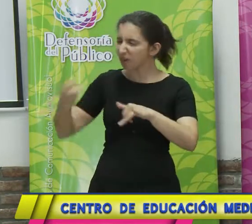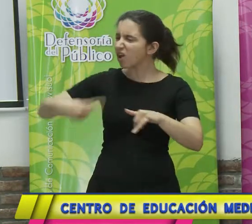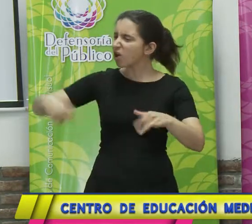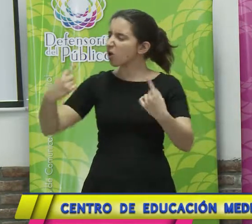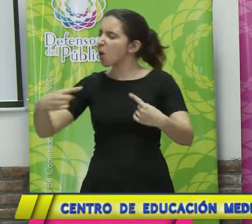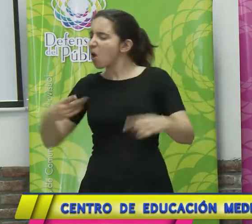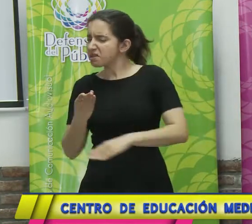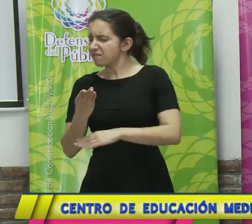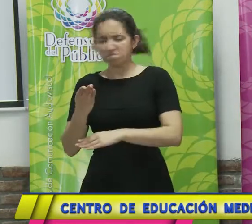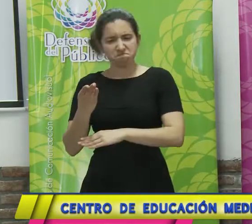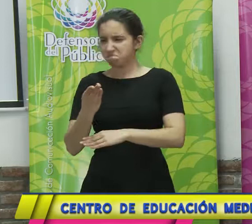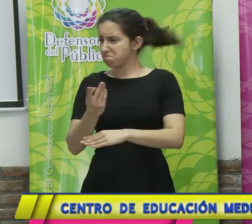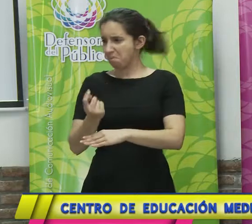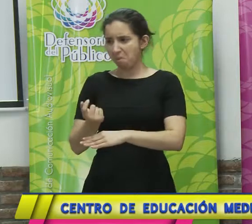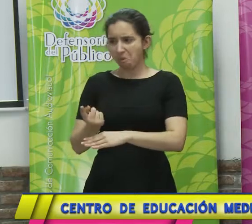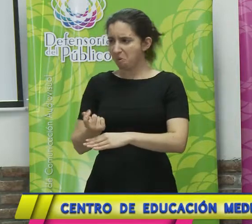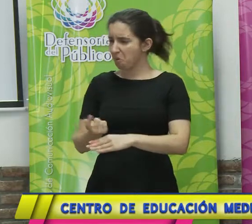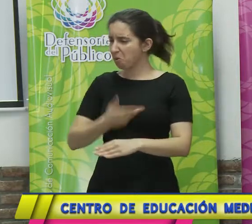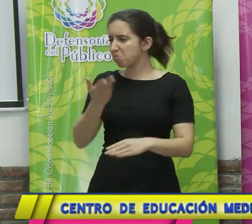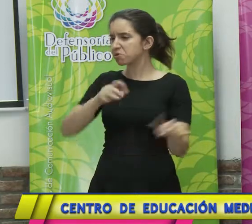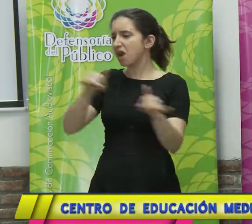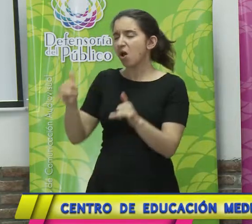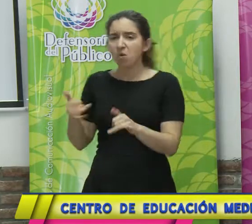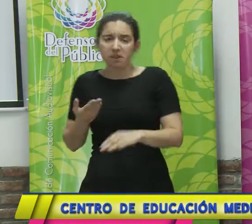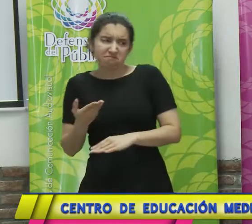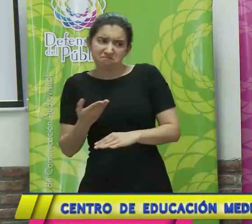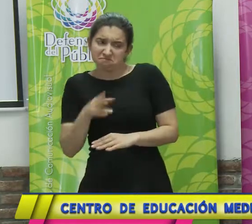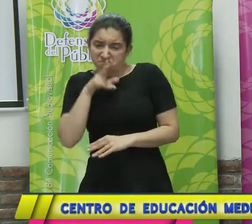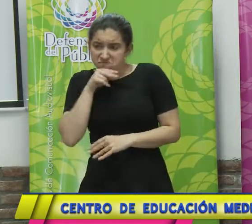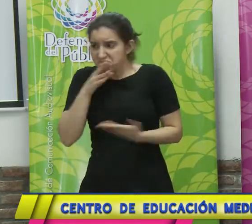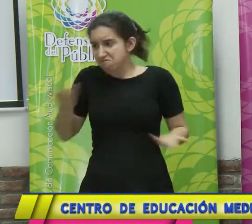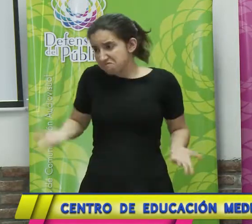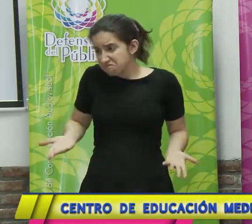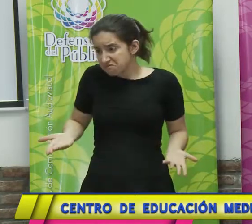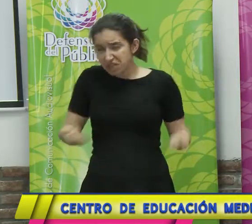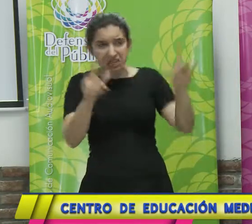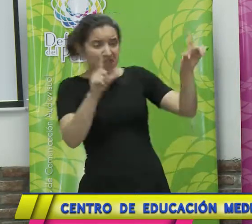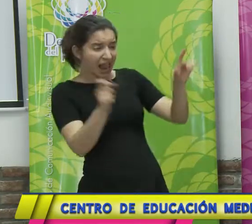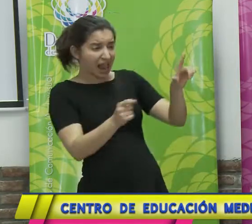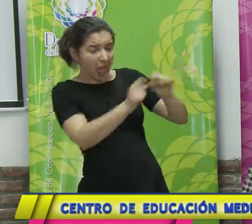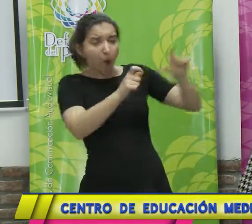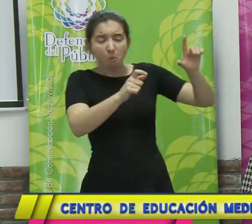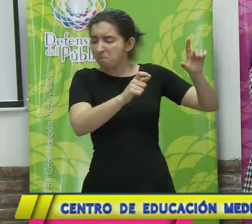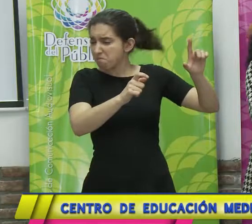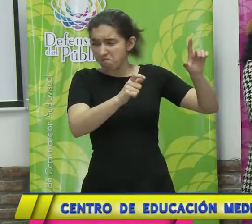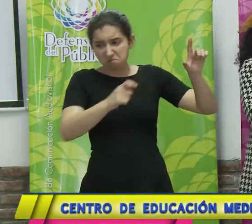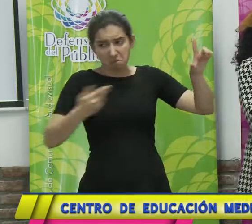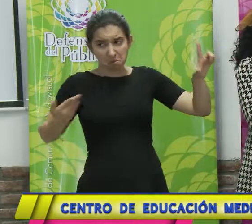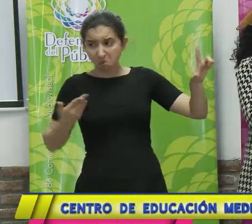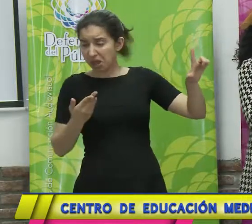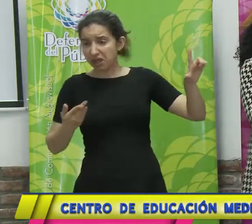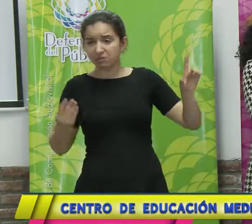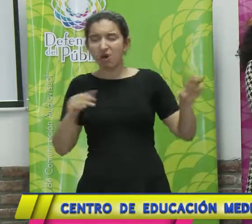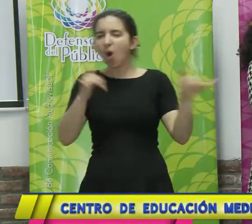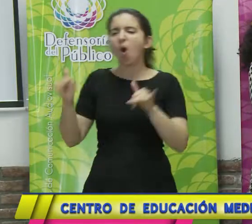en donde hayan más programas de televisión por el tema de que nosotros no no nos